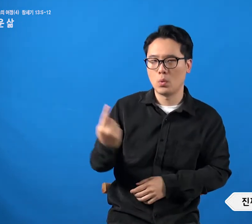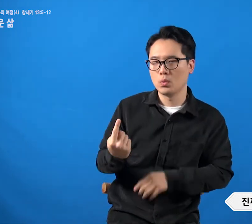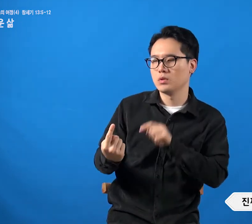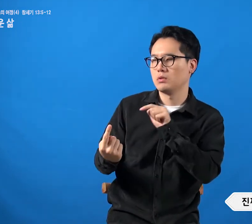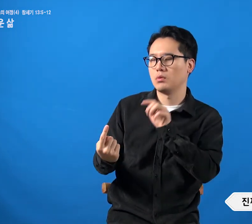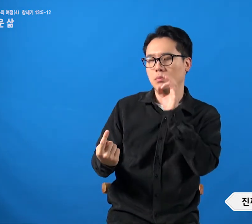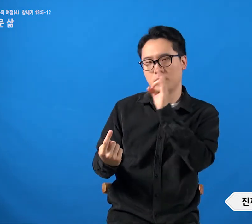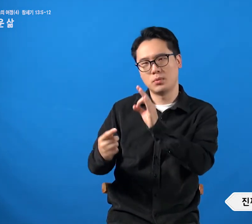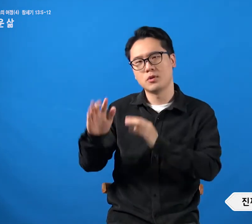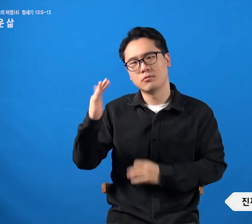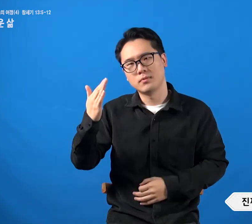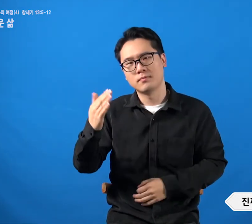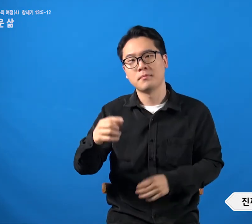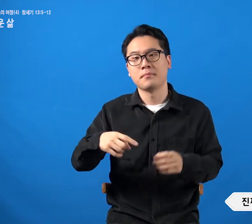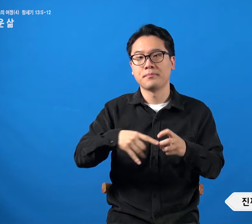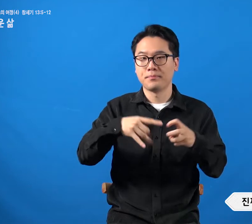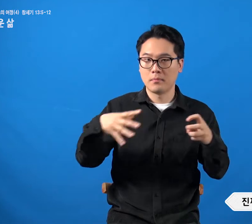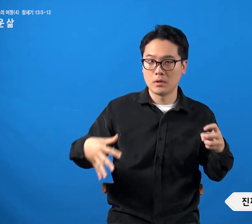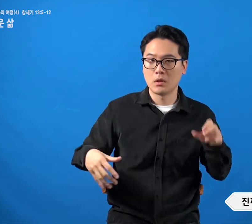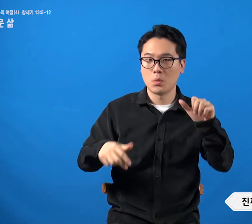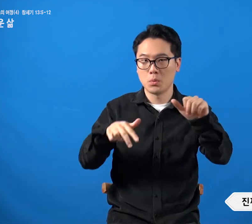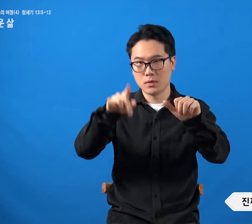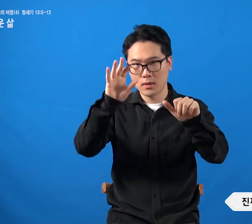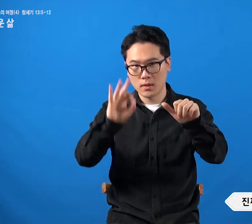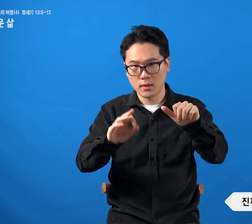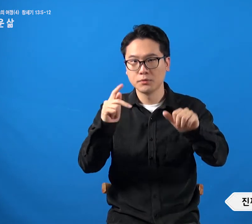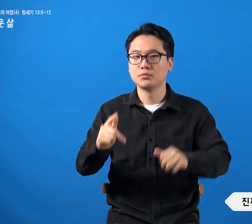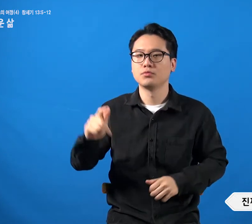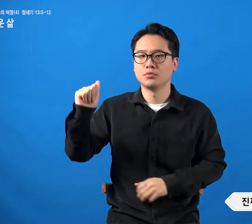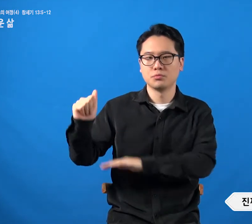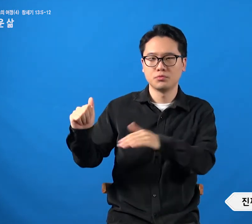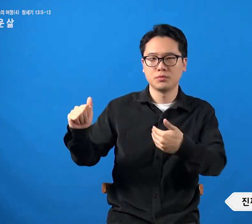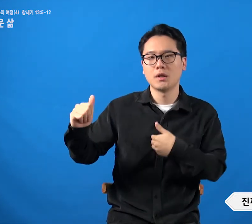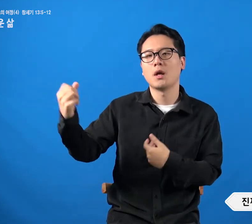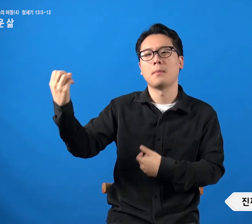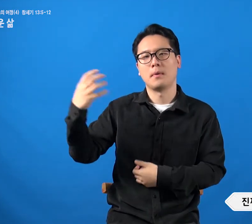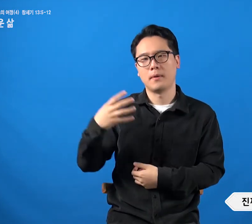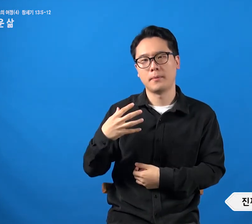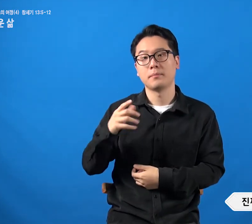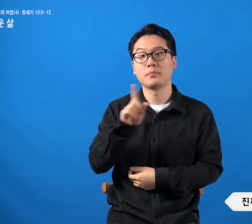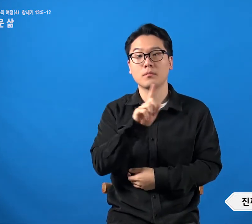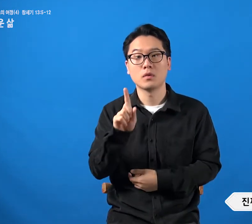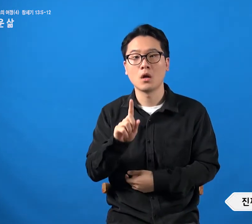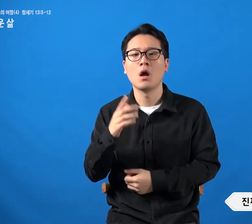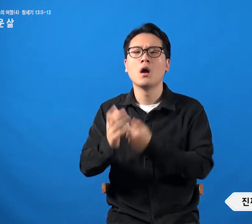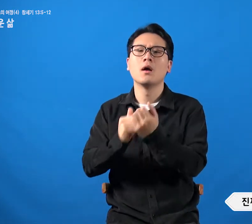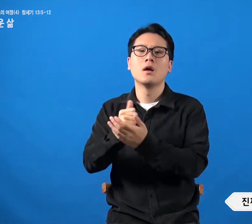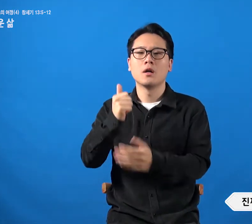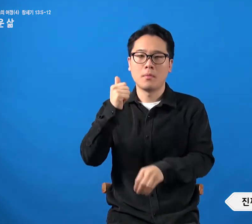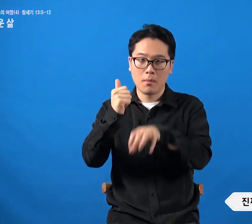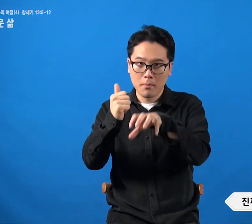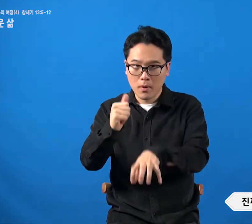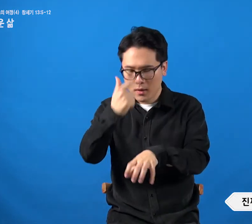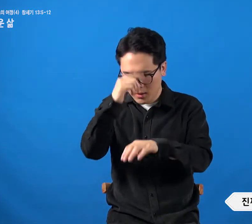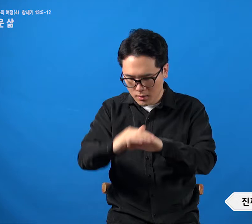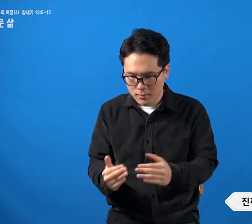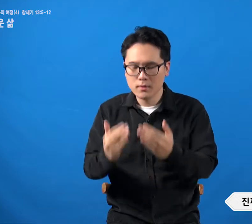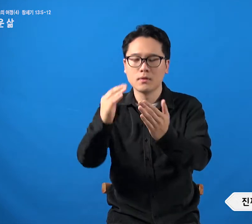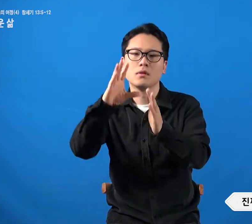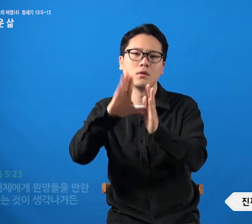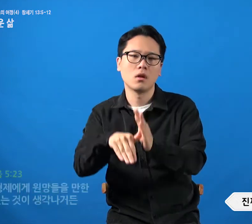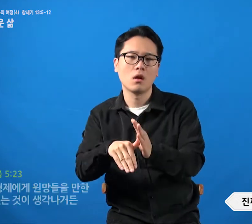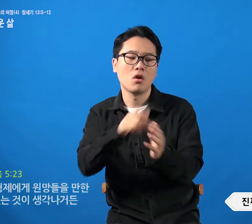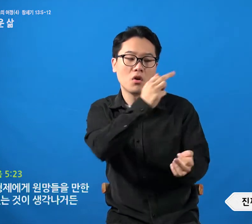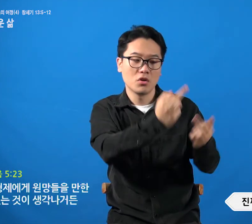마태복음 5장에서도 주님은 우리에게 말씀하십니다. 우리가 하나님 앞에 예배를 드릴 때도 형제에게 원망을